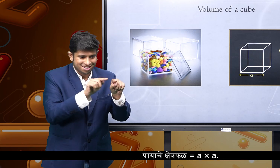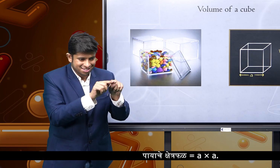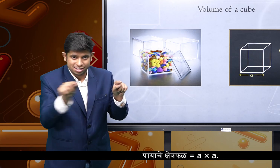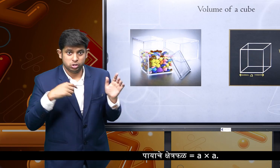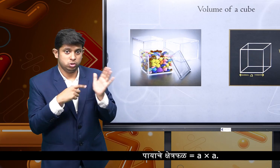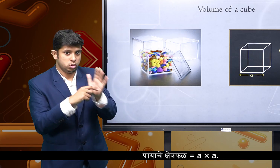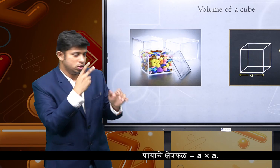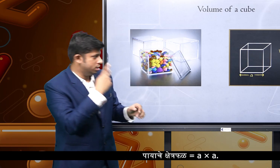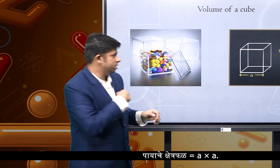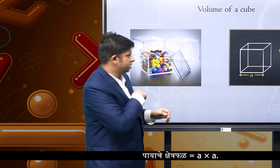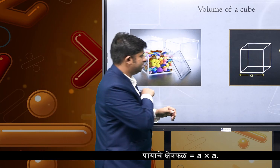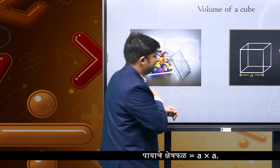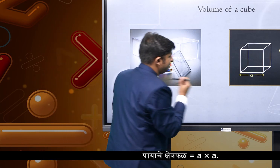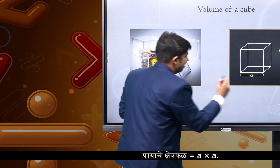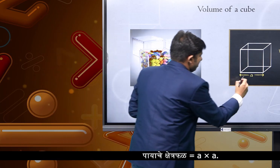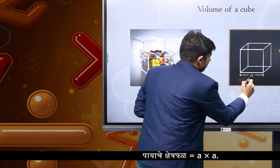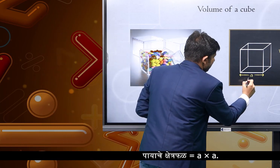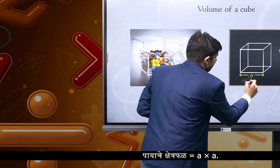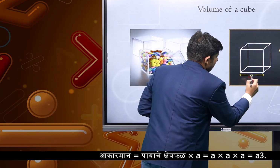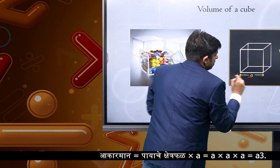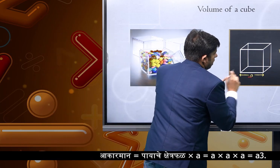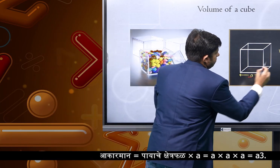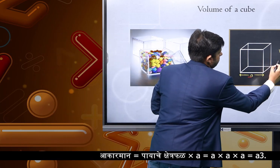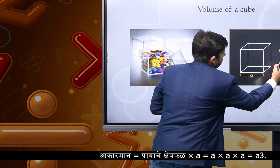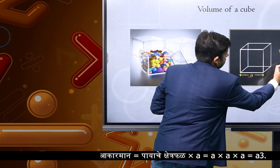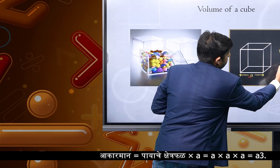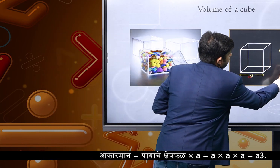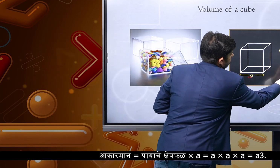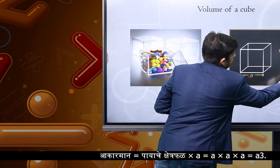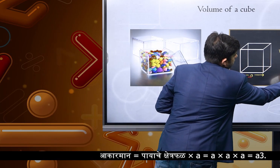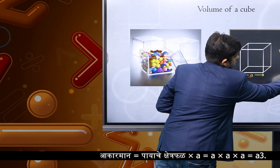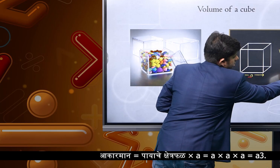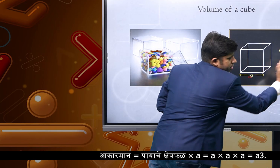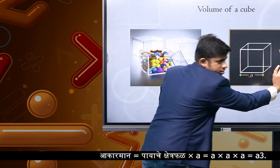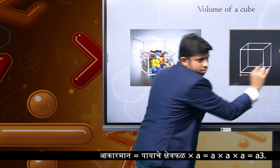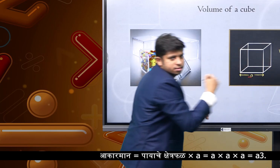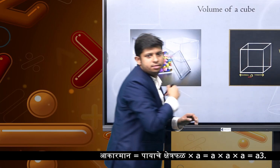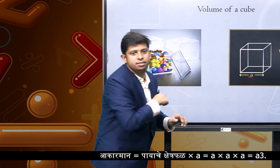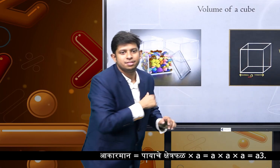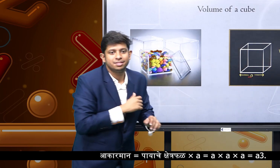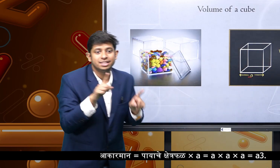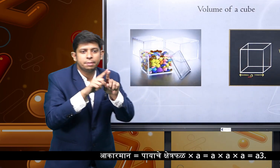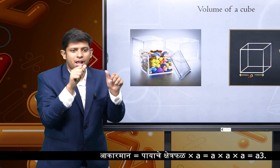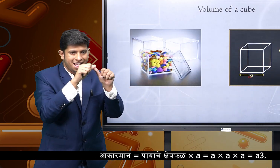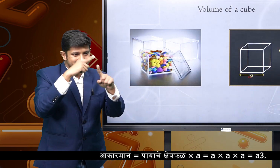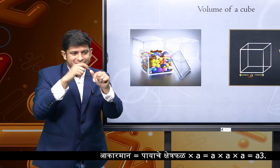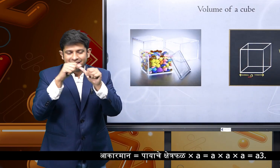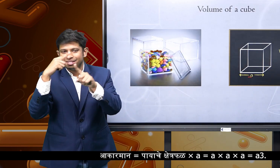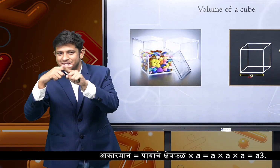पायाचे क्षेत्रफळ बरोबर a गुणिले a. आकारमान बरोबर पायाचे क्षेत्रफळ गुणिले a बरोबर a